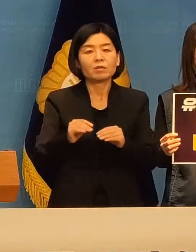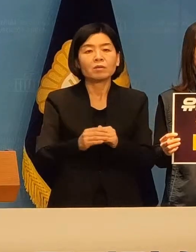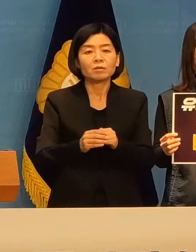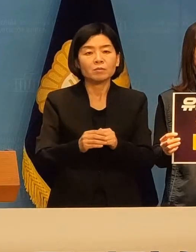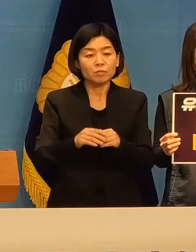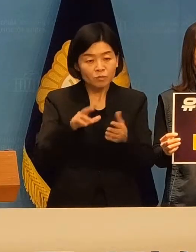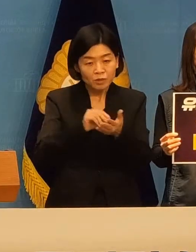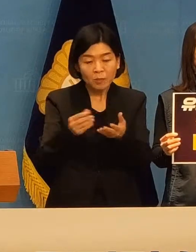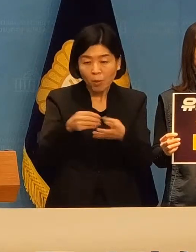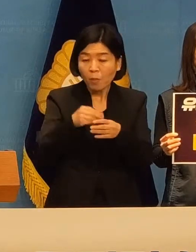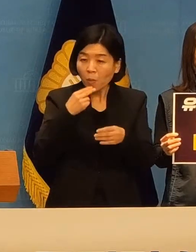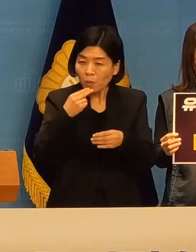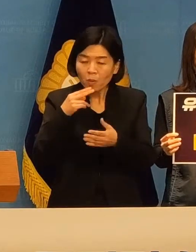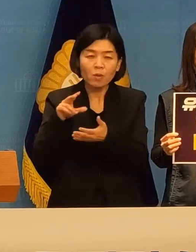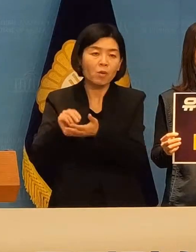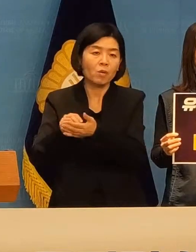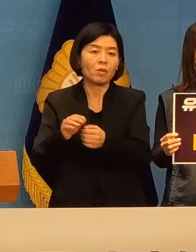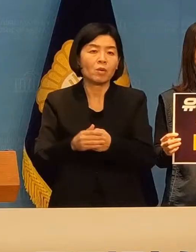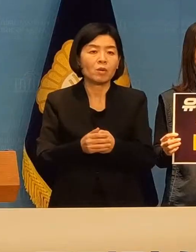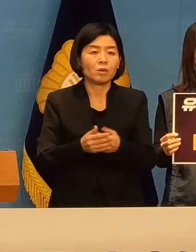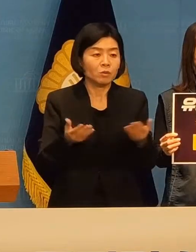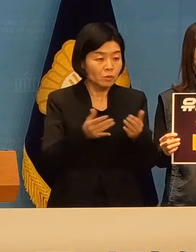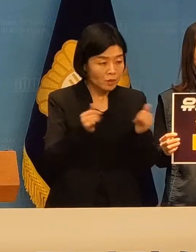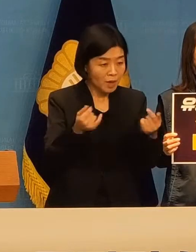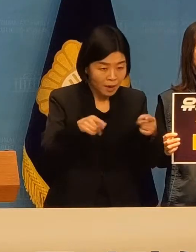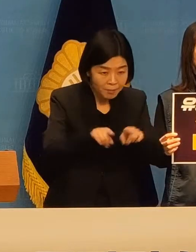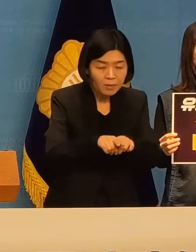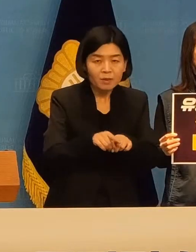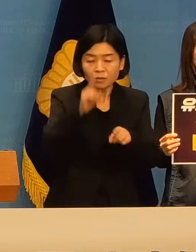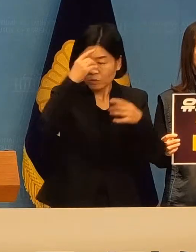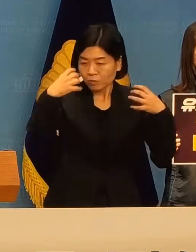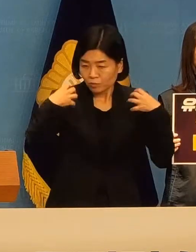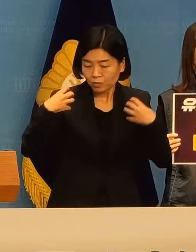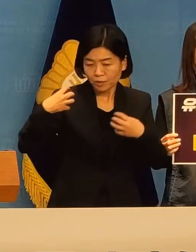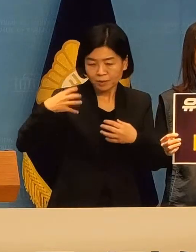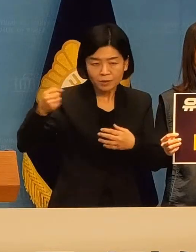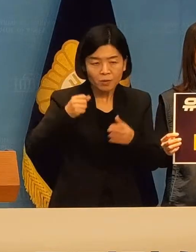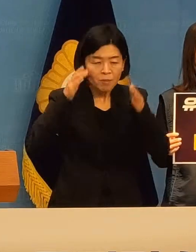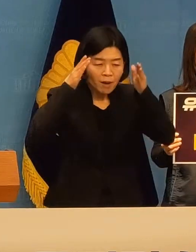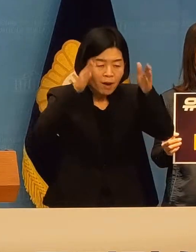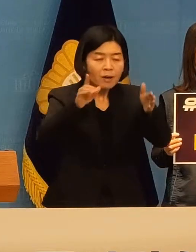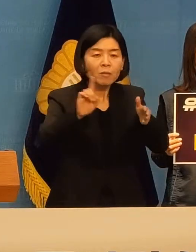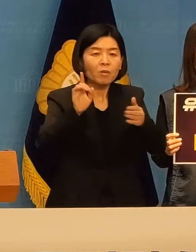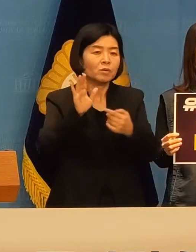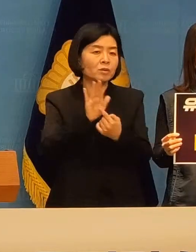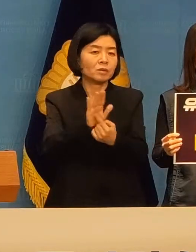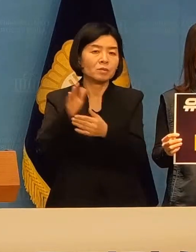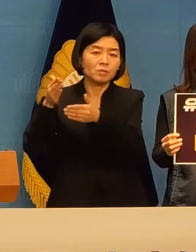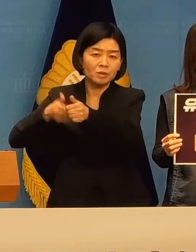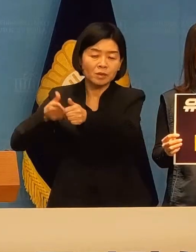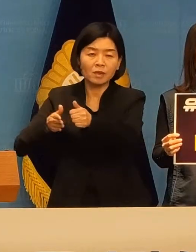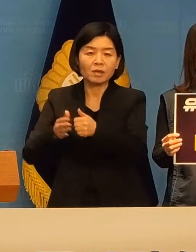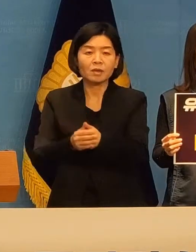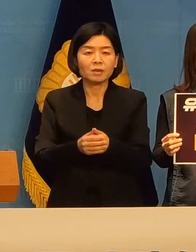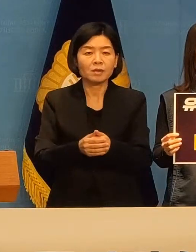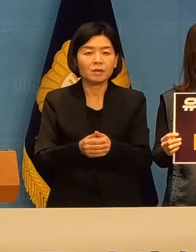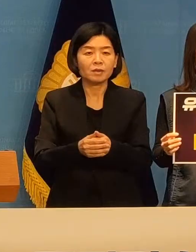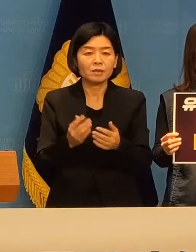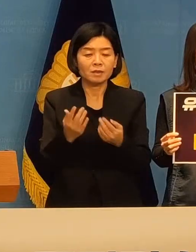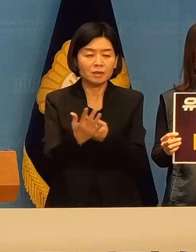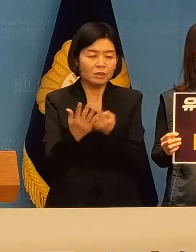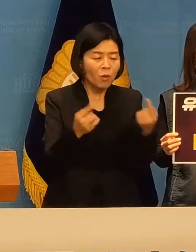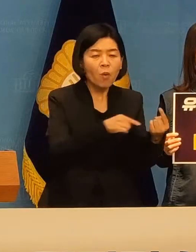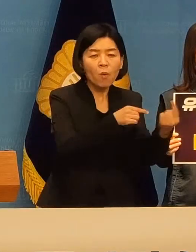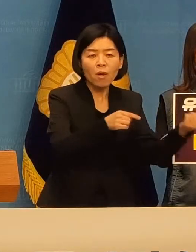국민과 상생하는 유통산업이 되도록 정부가 책임을 지고 방향을 제시해야 합니다. 가장 소외될 일자리,